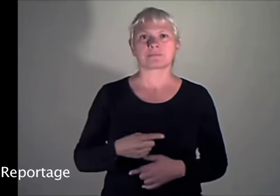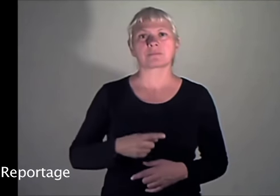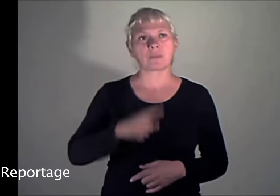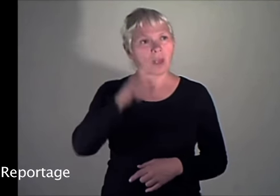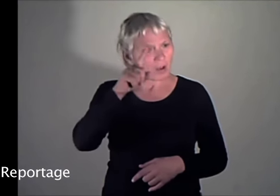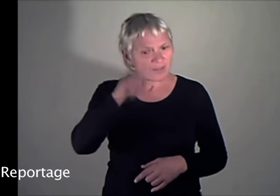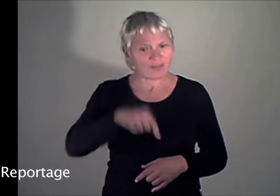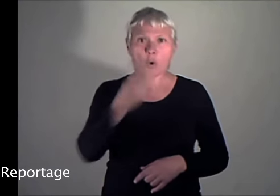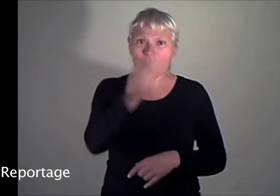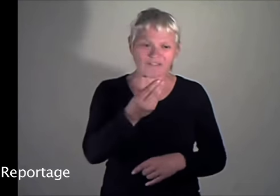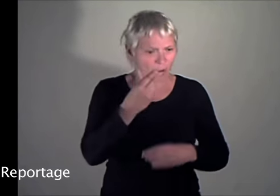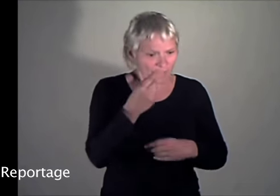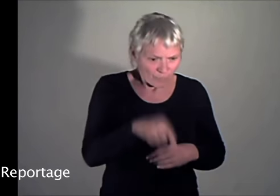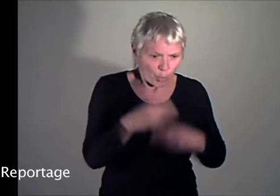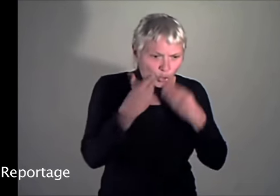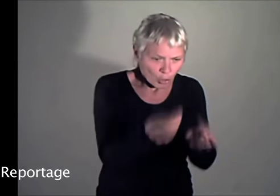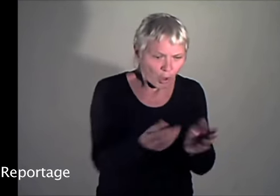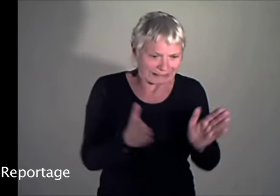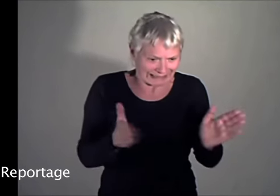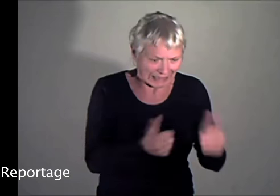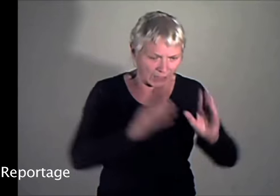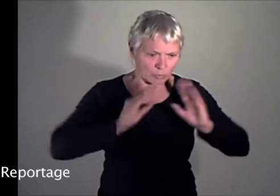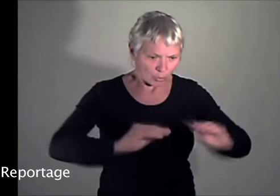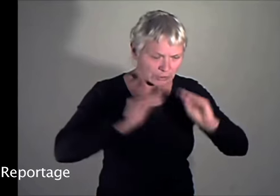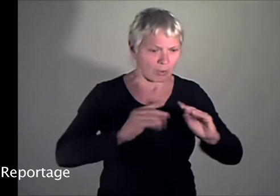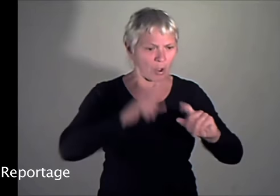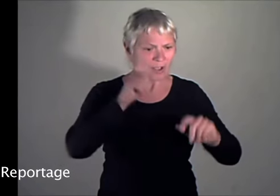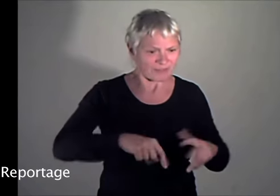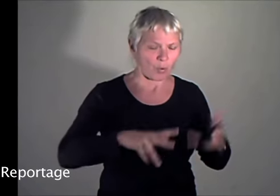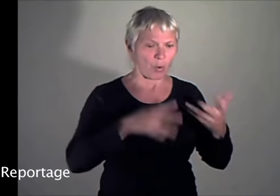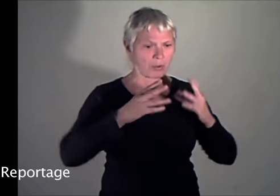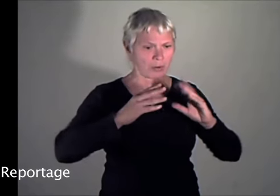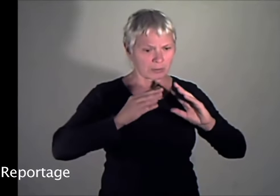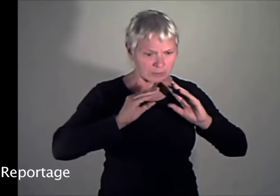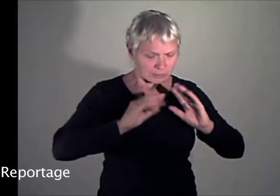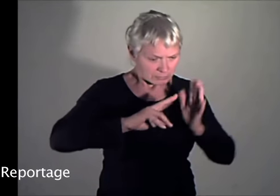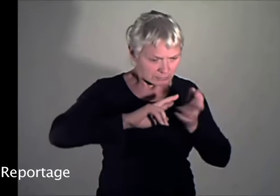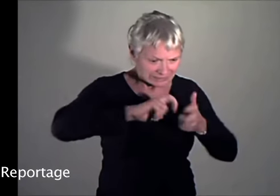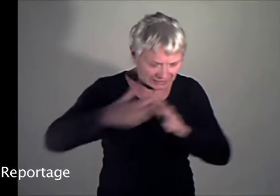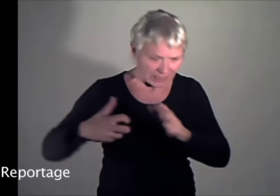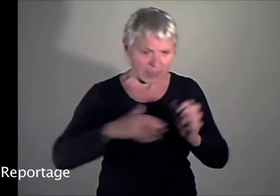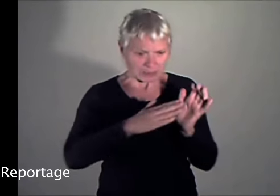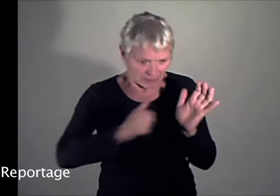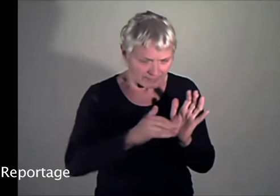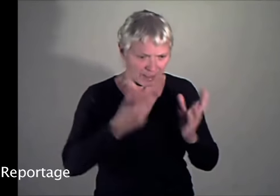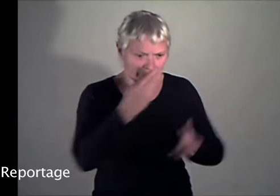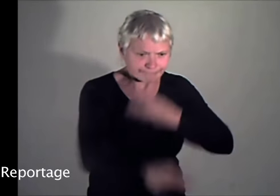cadre d'enseignement où on puisse apprendre la grammaire, la syntaxe. Ça c'est extrêmement rare que les enfants aient accès à